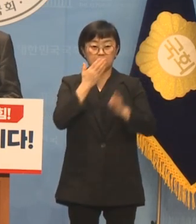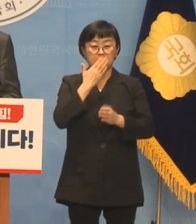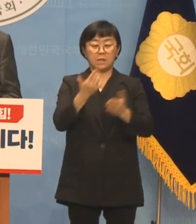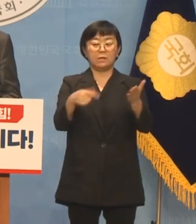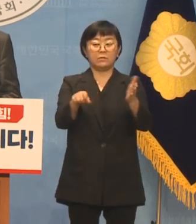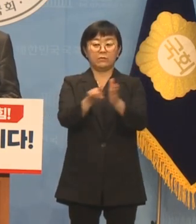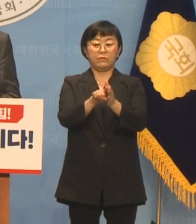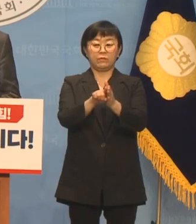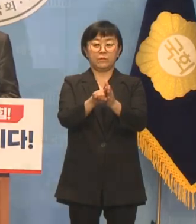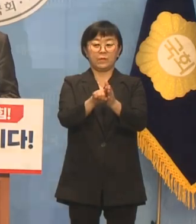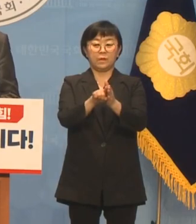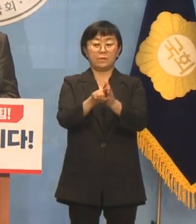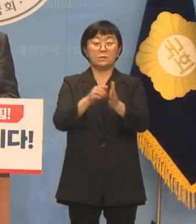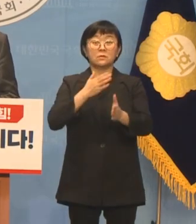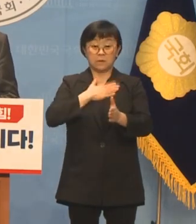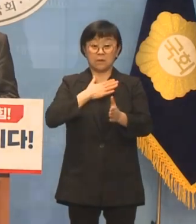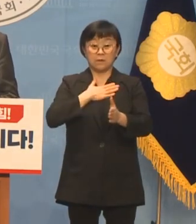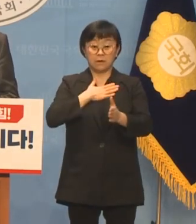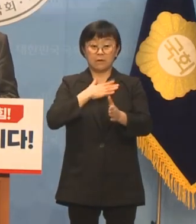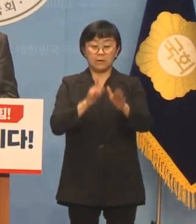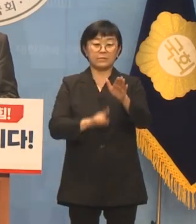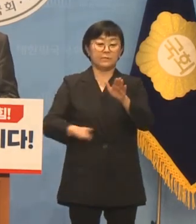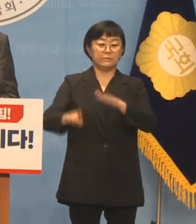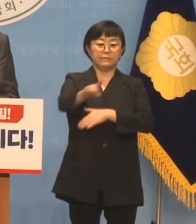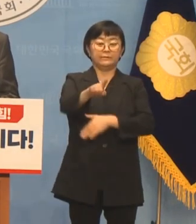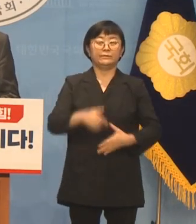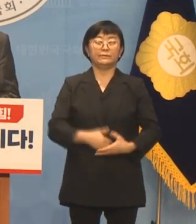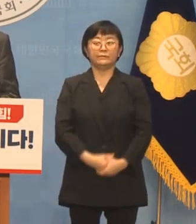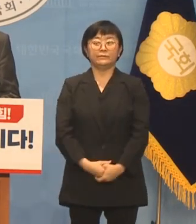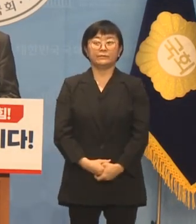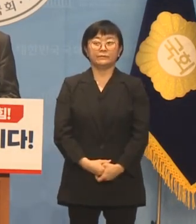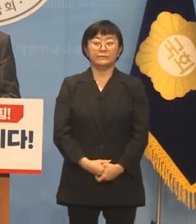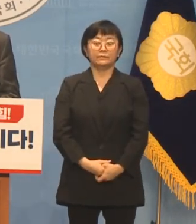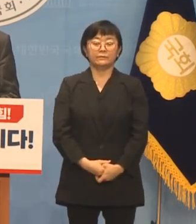위해 제가 선봉에 서겠습니다.